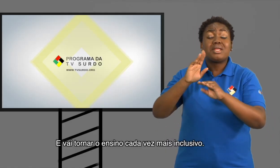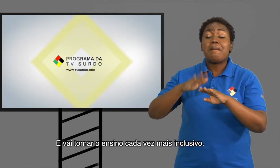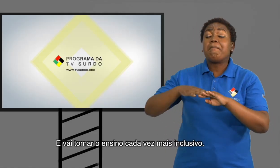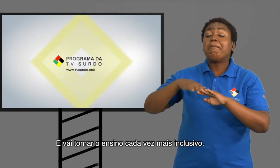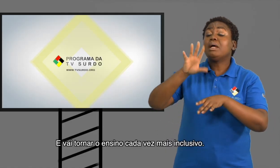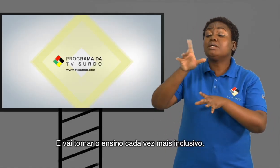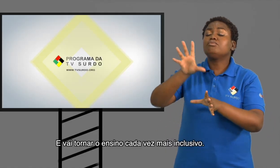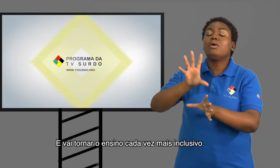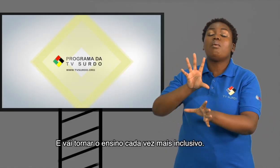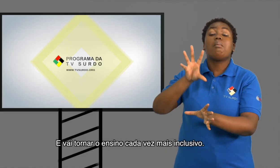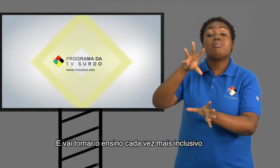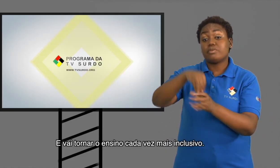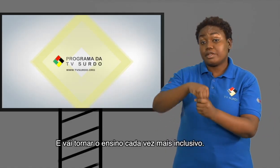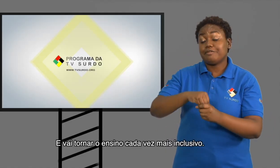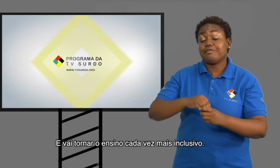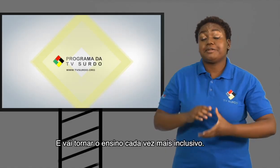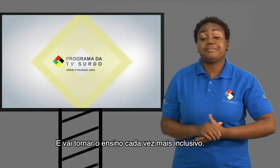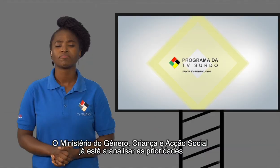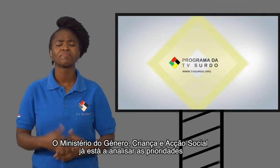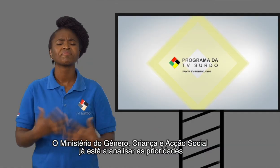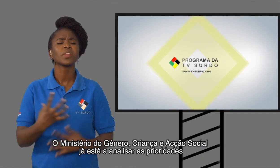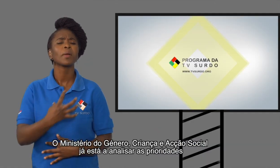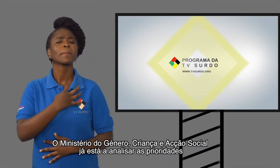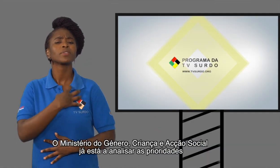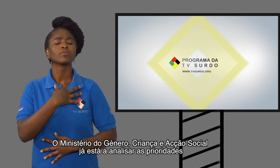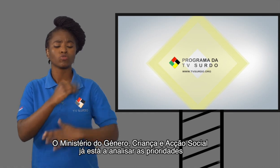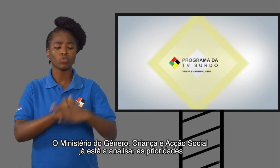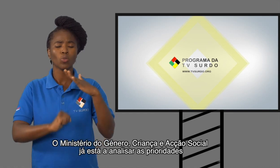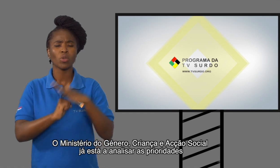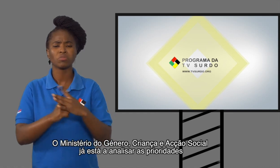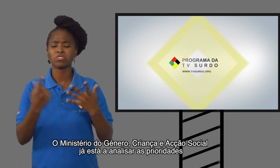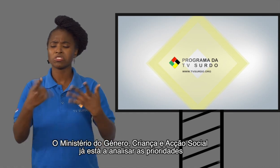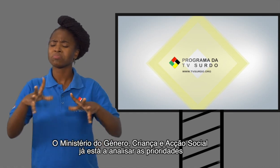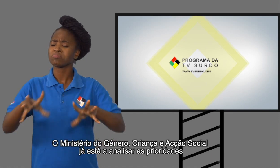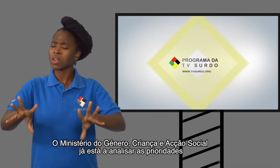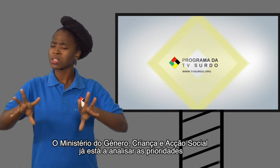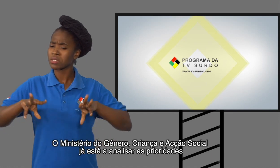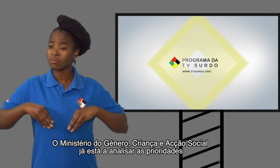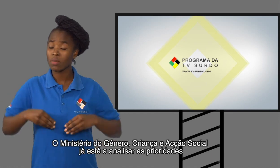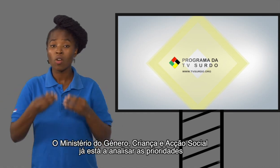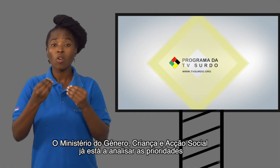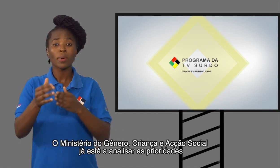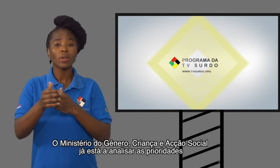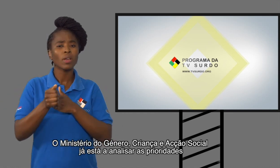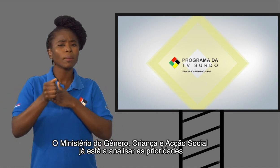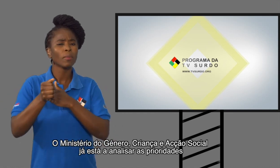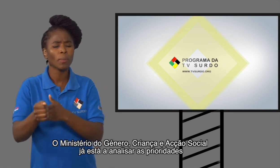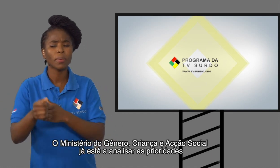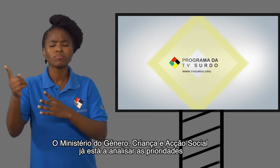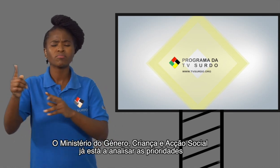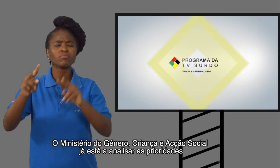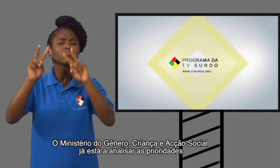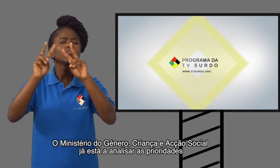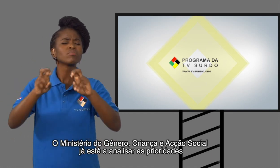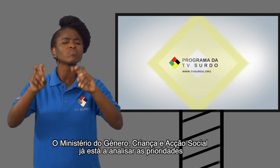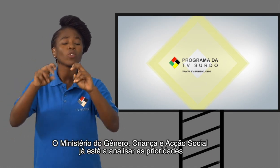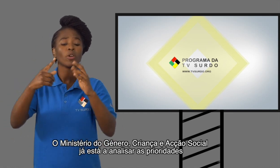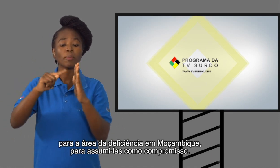o ensino cada vez mais inclusivo. O Ministério do Gênero, Criança e Ação Social já está a analisar